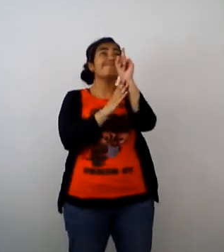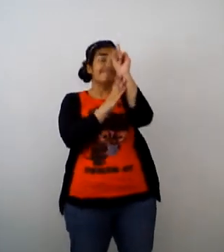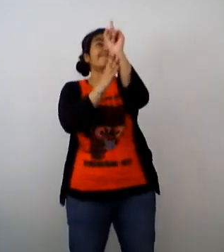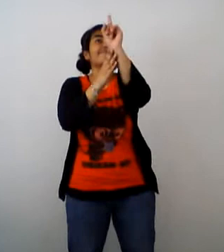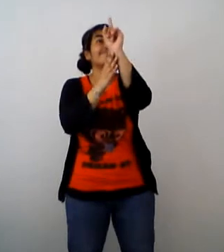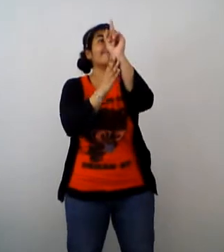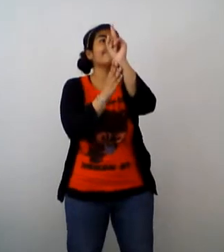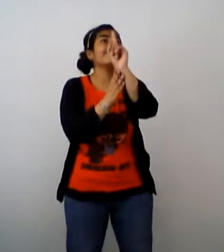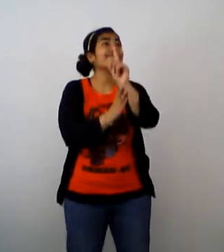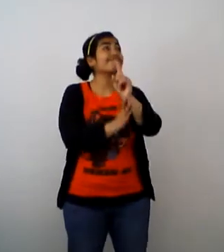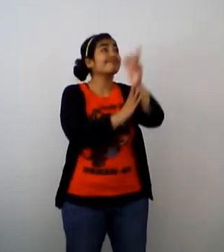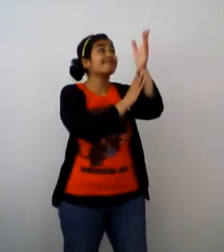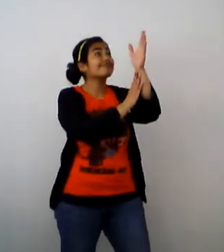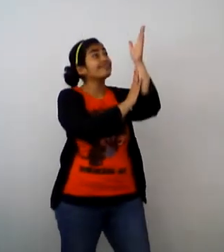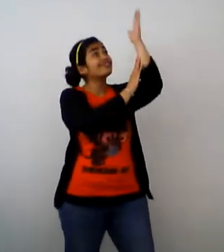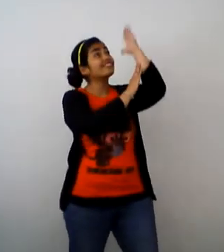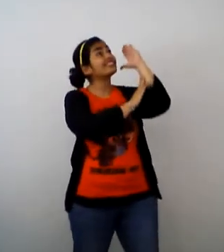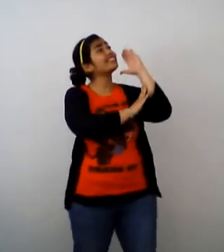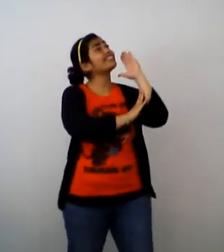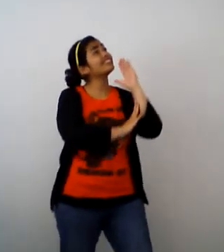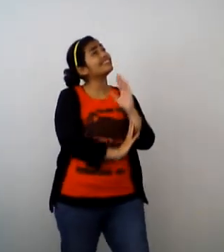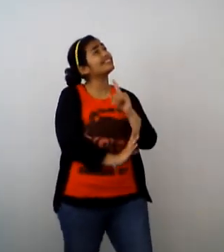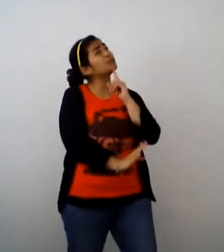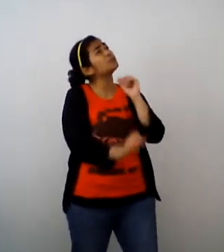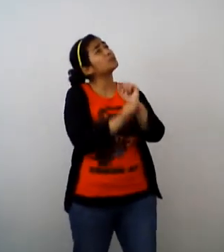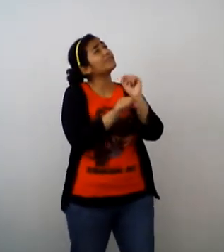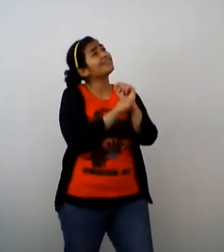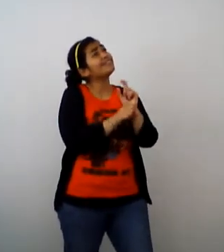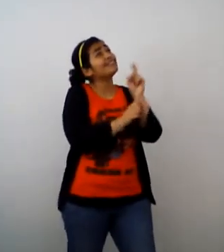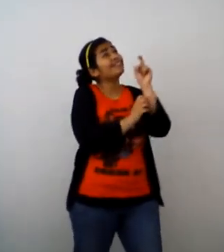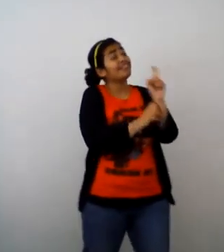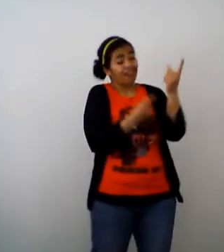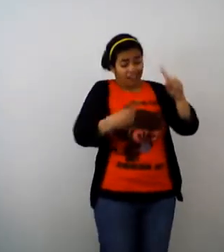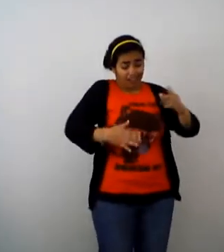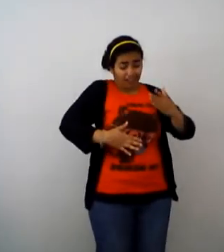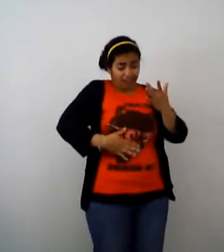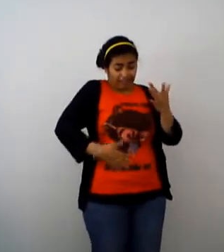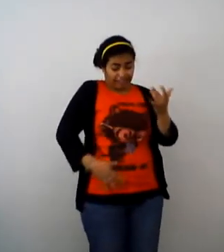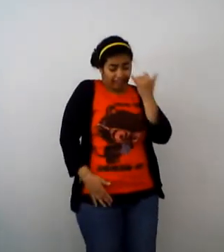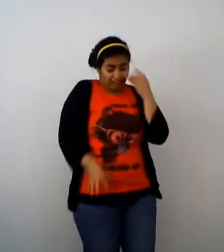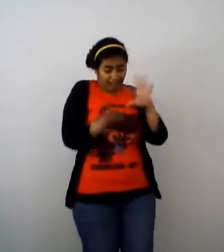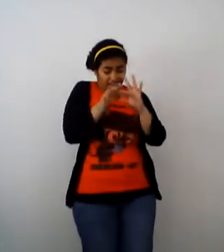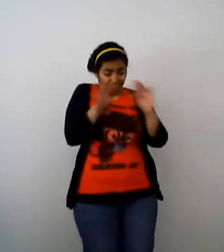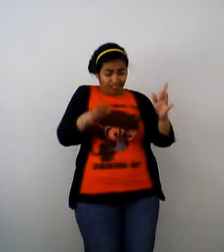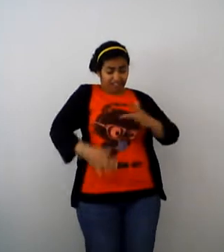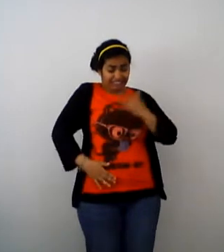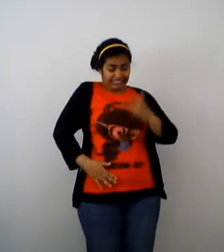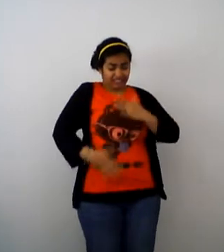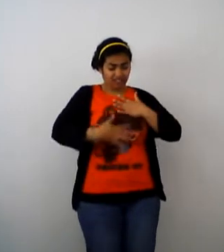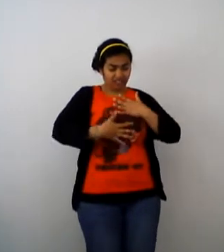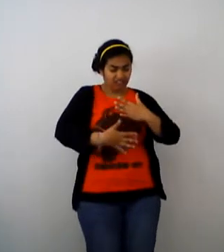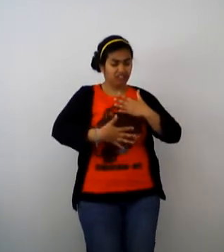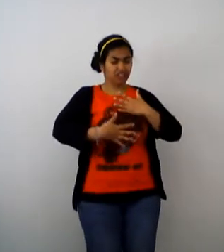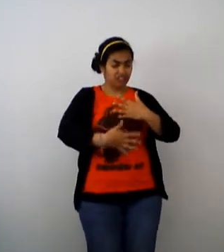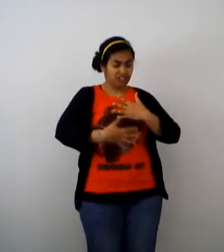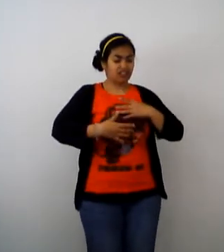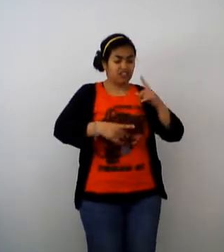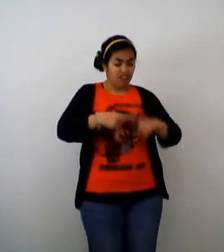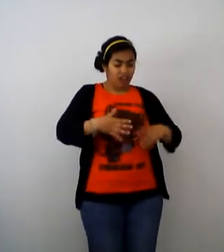Oh, te necesito más que el aire, esa respiro. Te necesito más que el agua